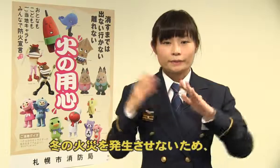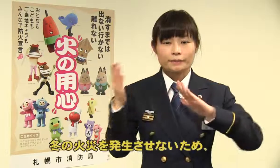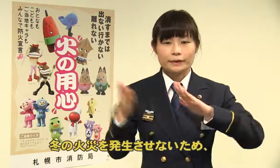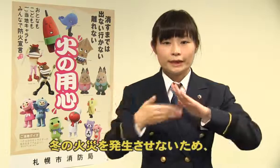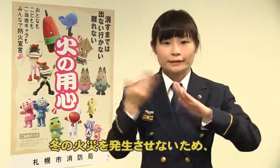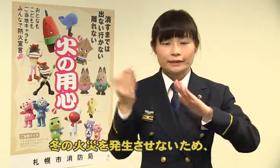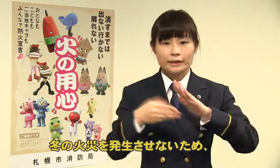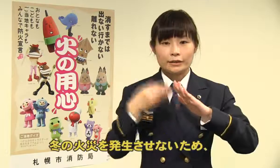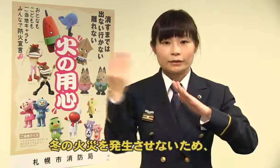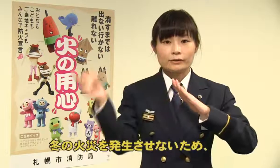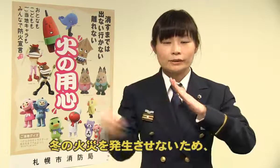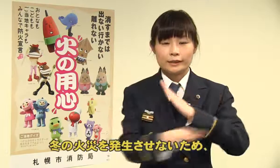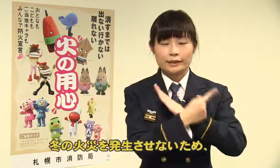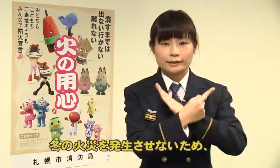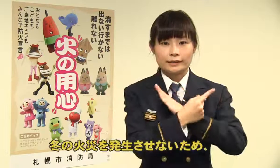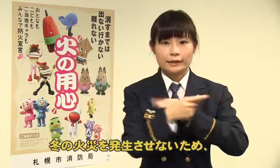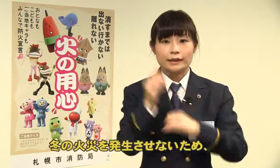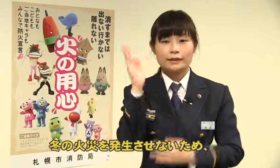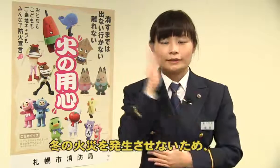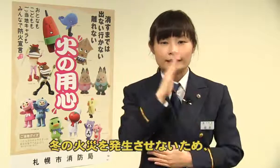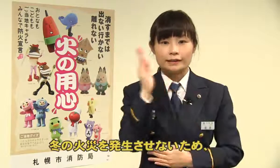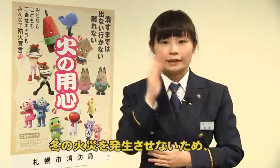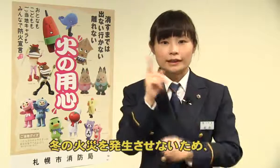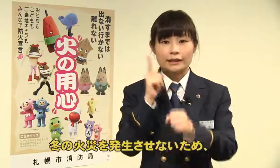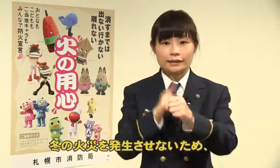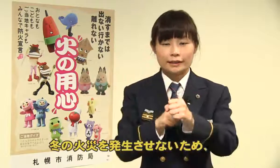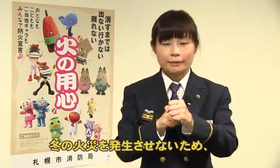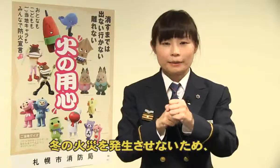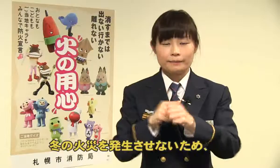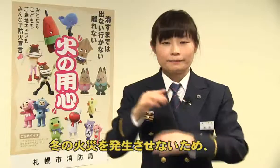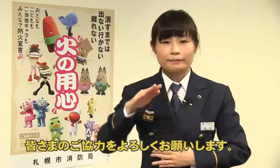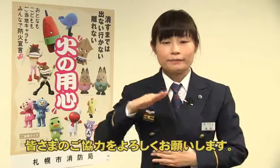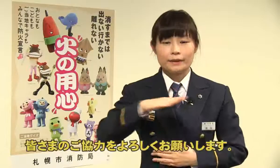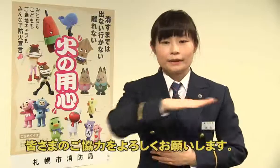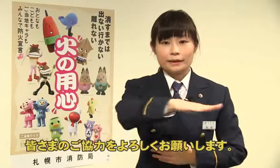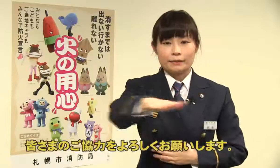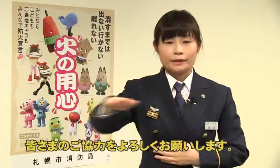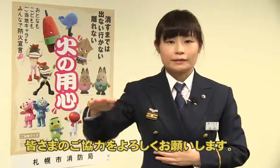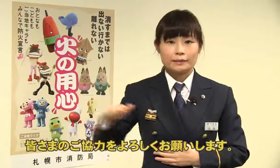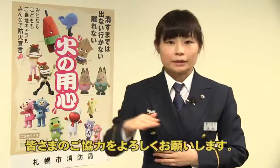冬の火災を発生させないため、